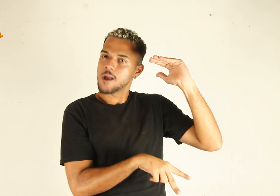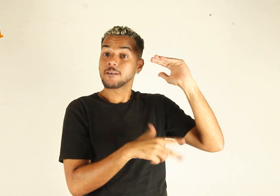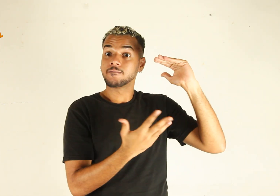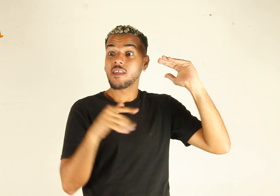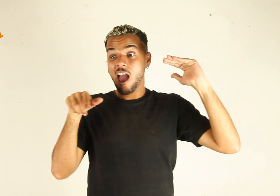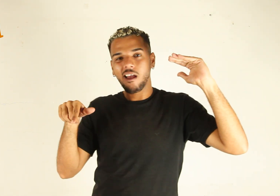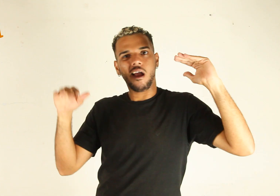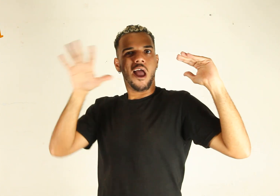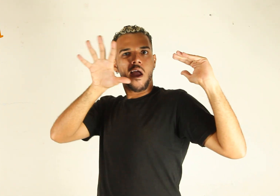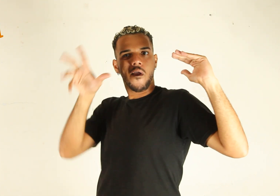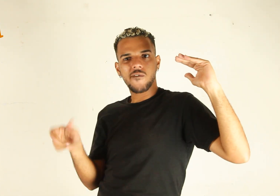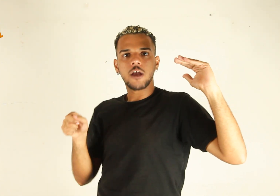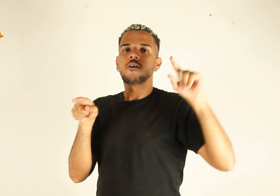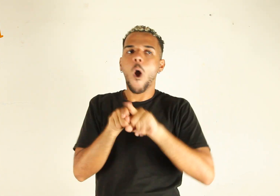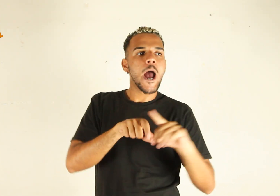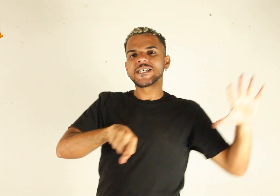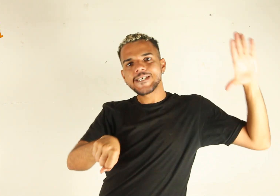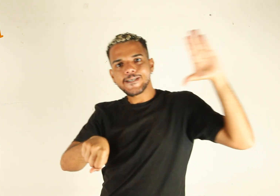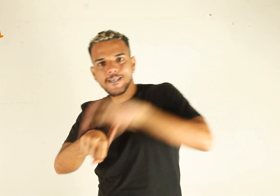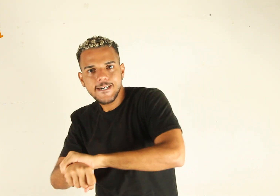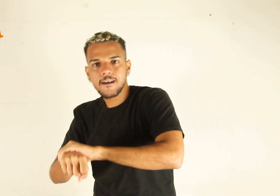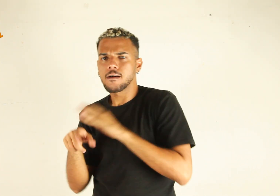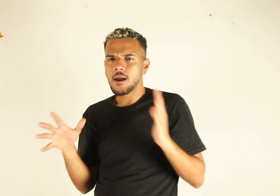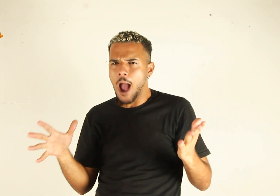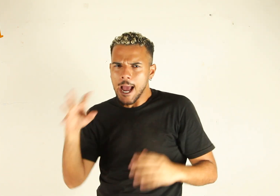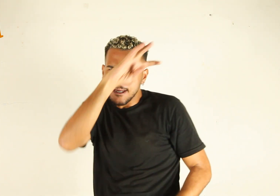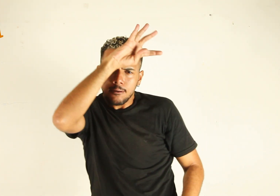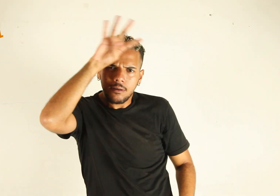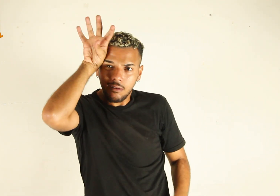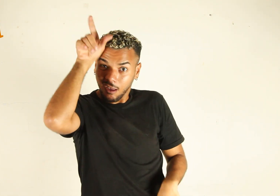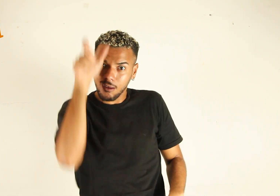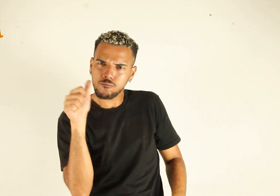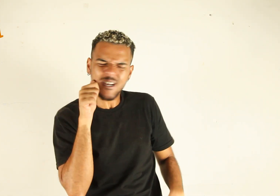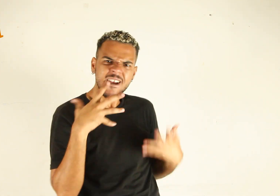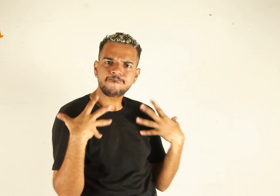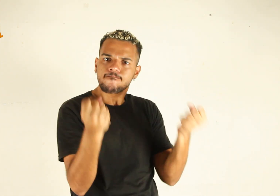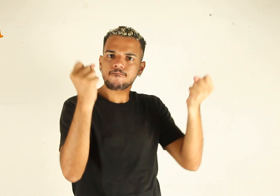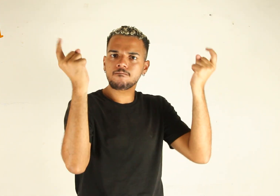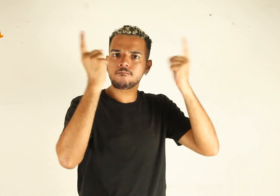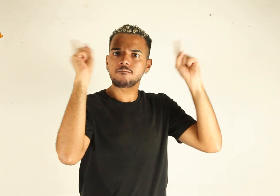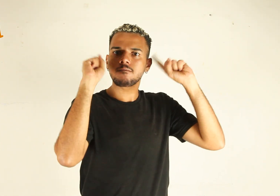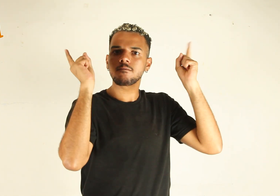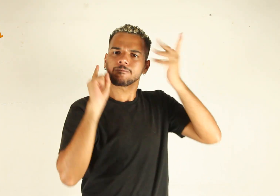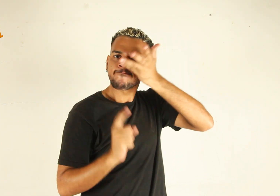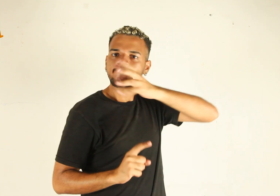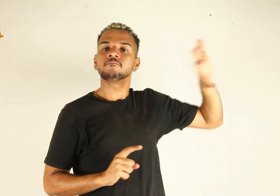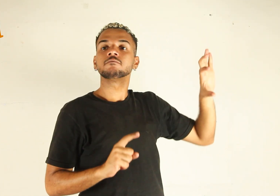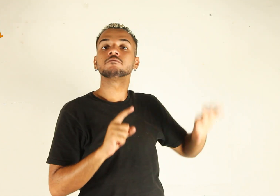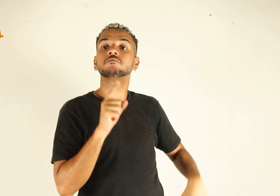as mãos e joelhos no chão. Ginga permaneceu sentada durante as longas horas de discussão, onde